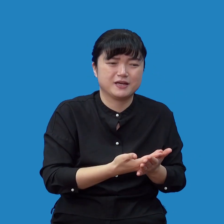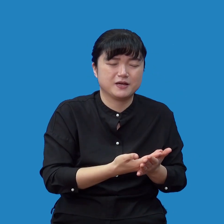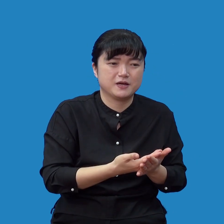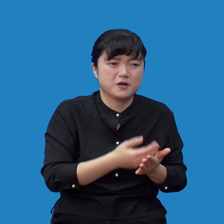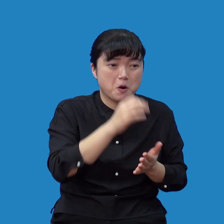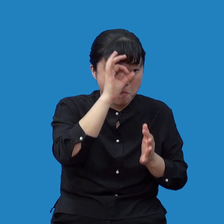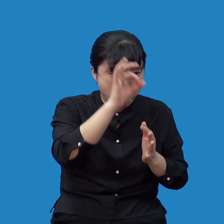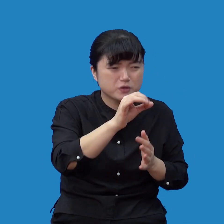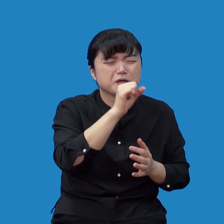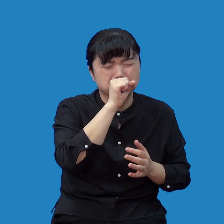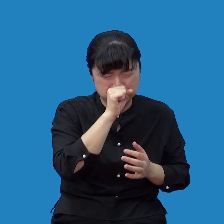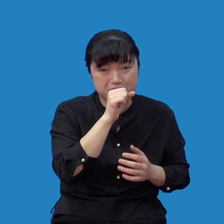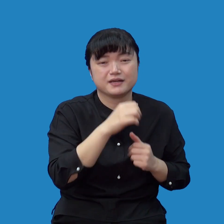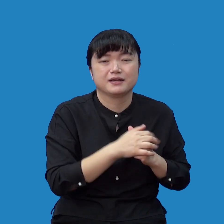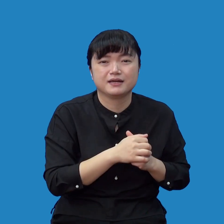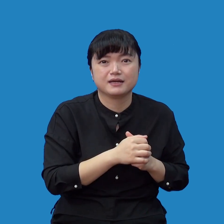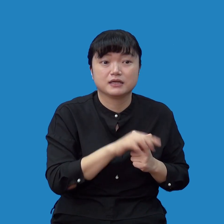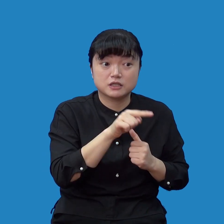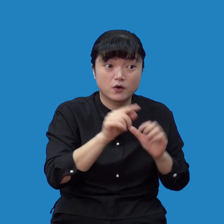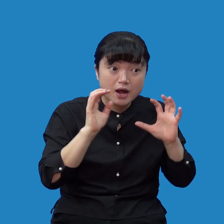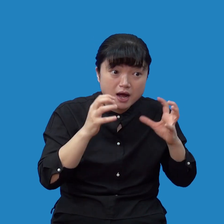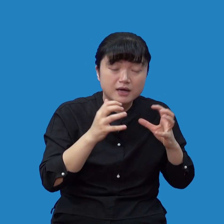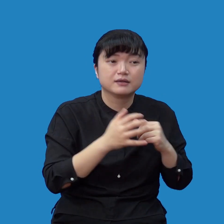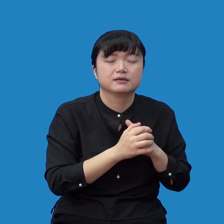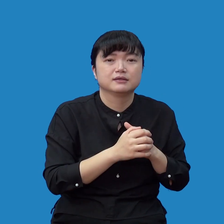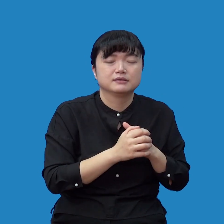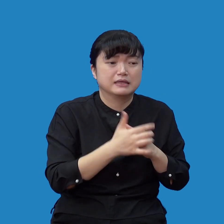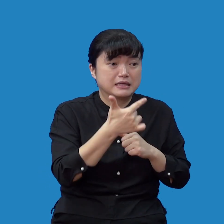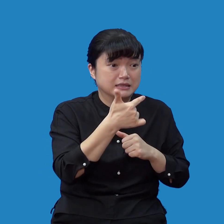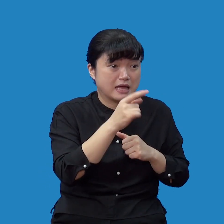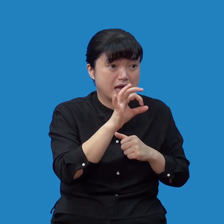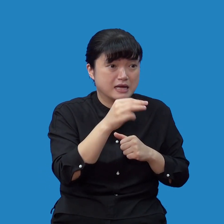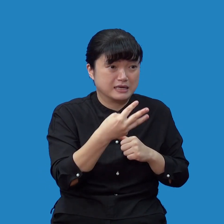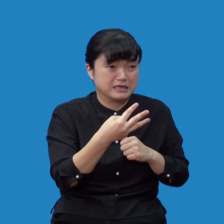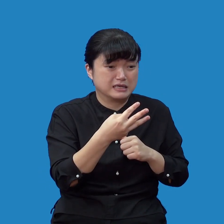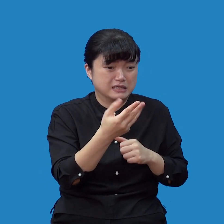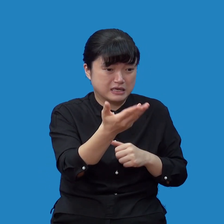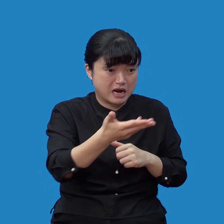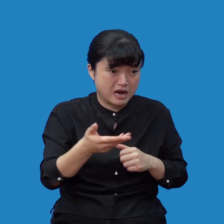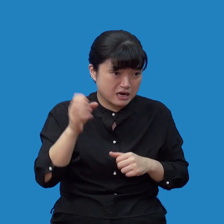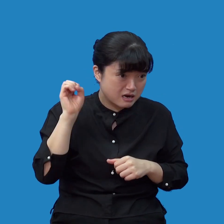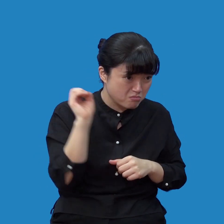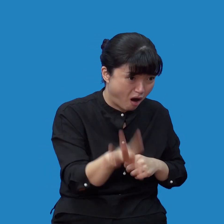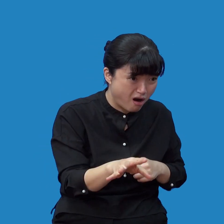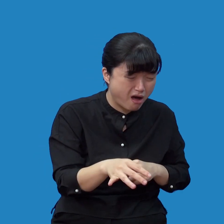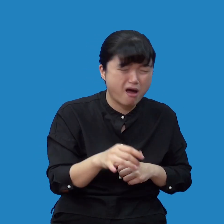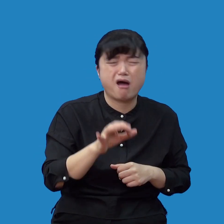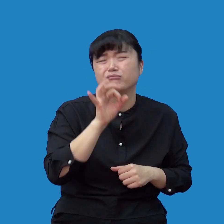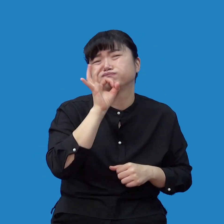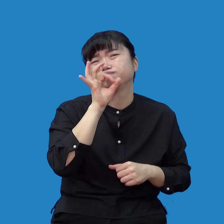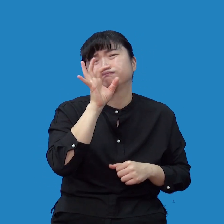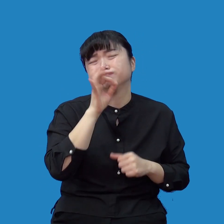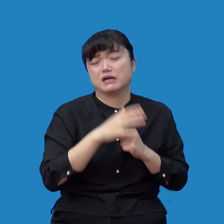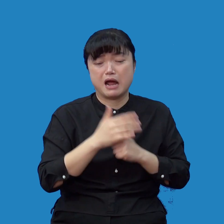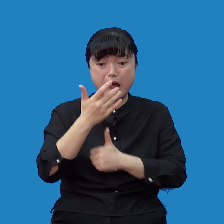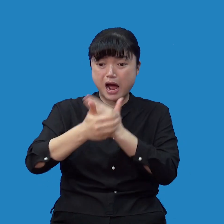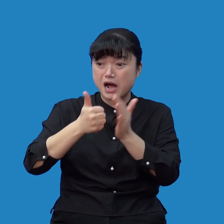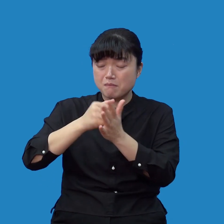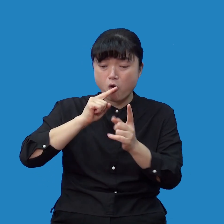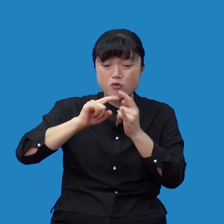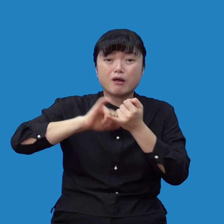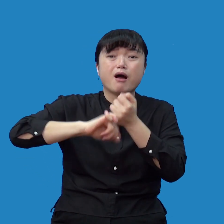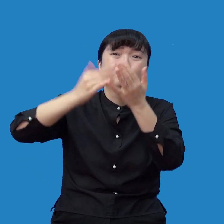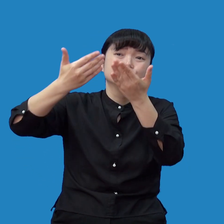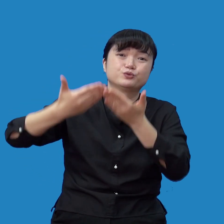보기에 좋습니다. 그런 아이를 차마 나일에 던져버릴 수 없는 것입니다. 우리에게 언약을 주신